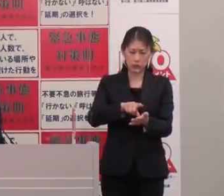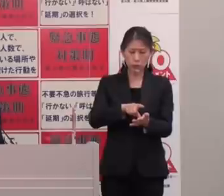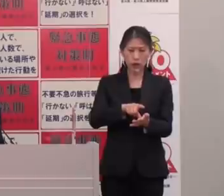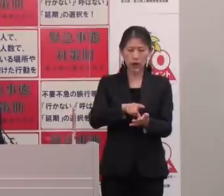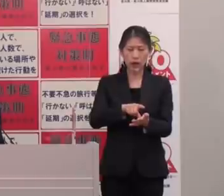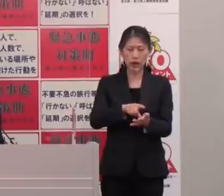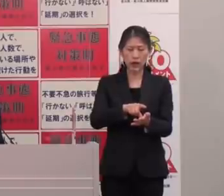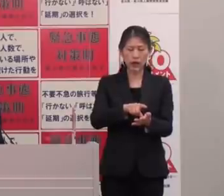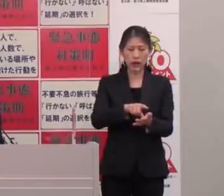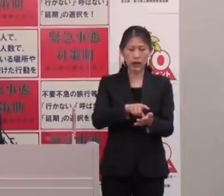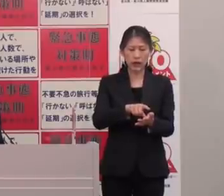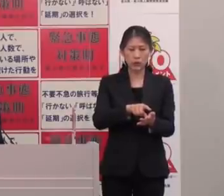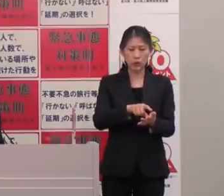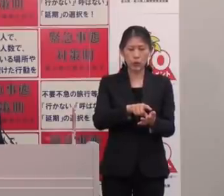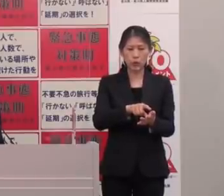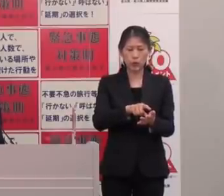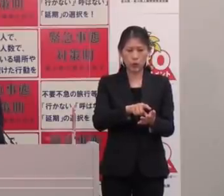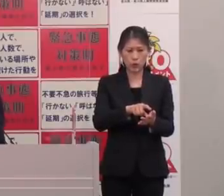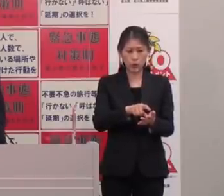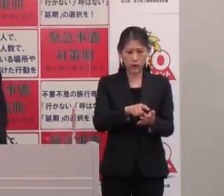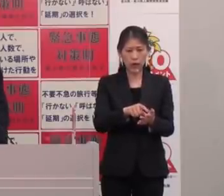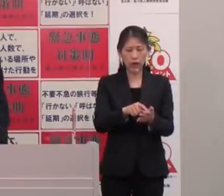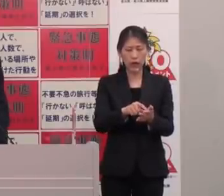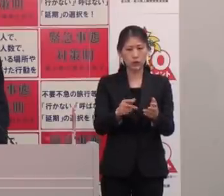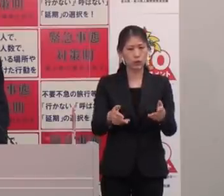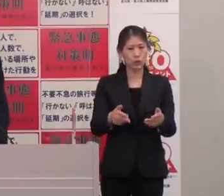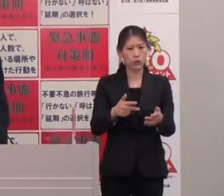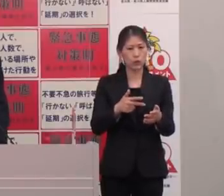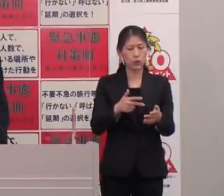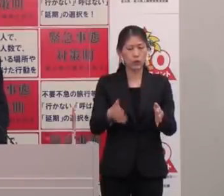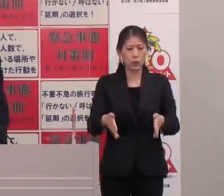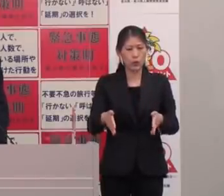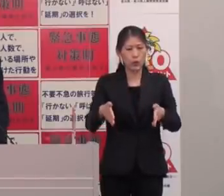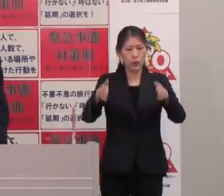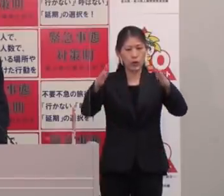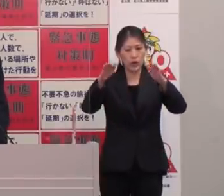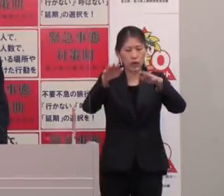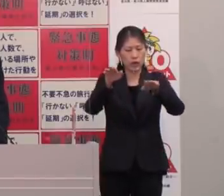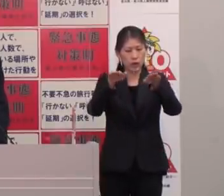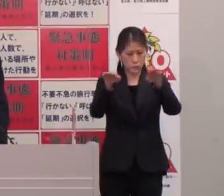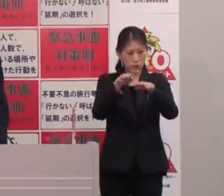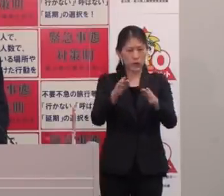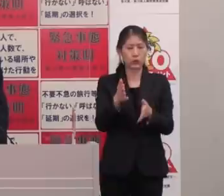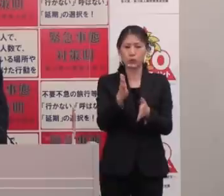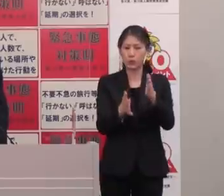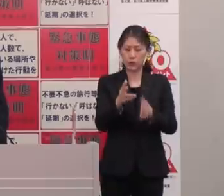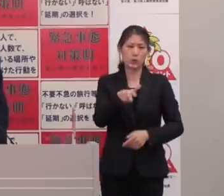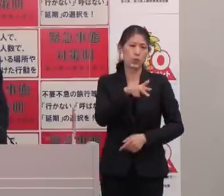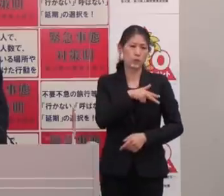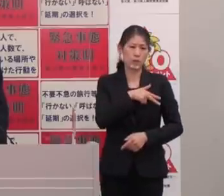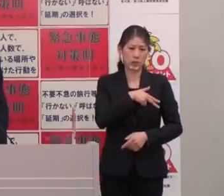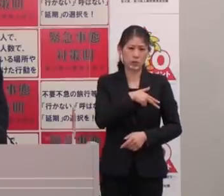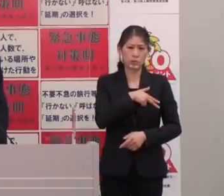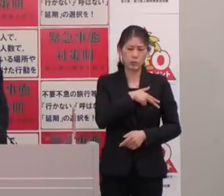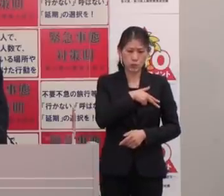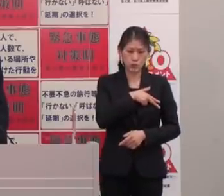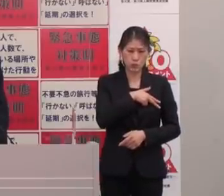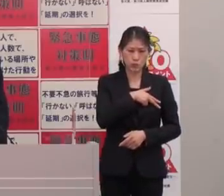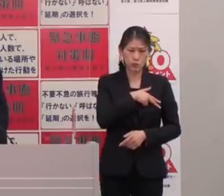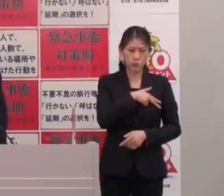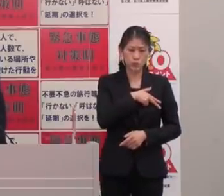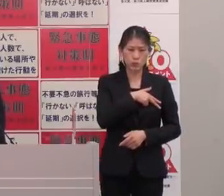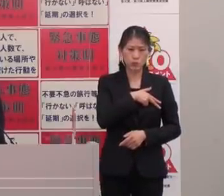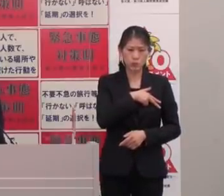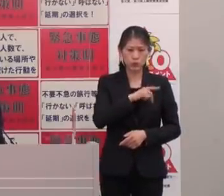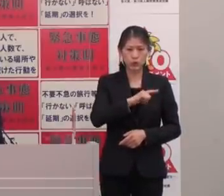間の連携、施設に携わるスタッフ、あるいは症状悪化時の搬送先、医療機関の提供、医